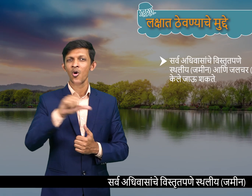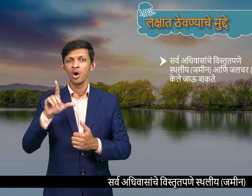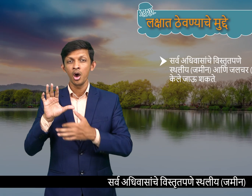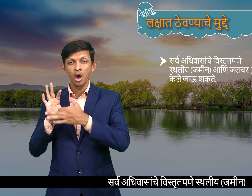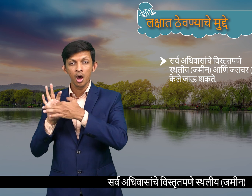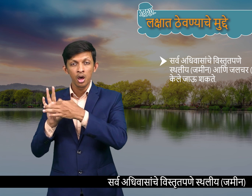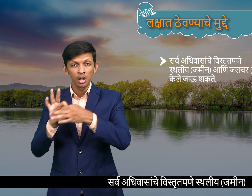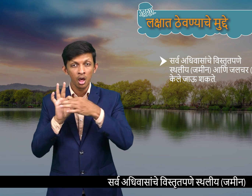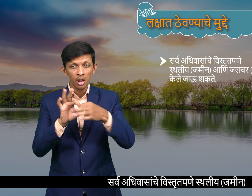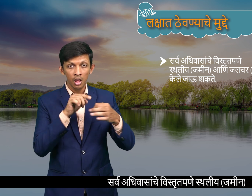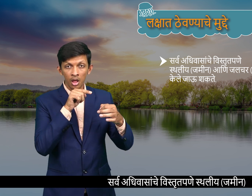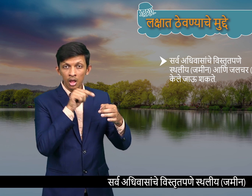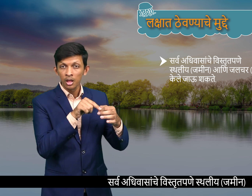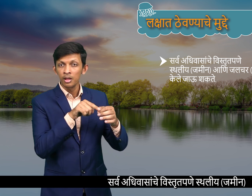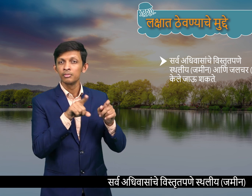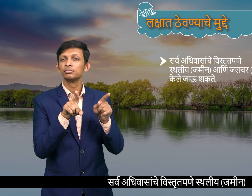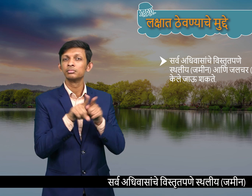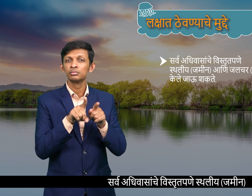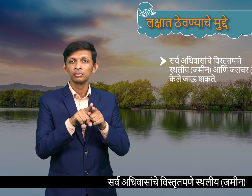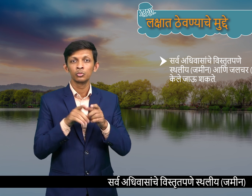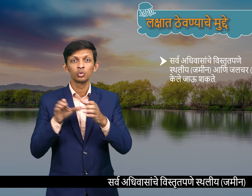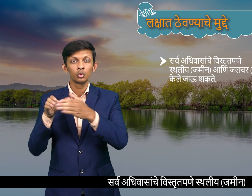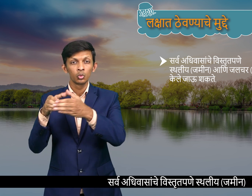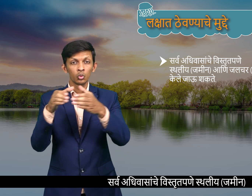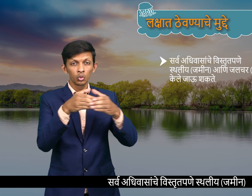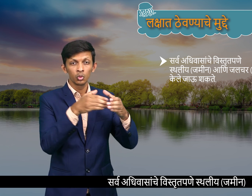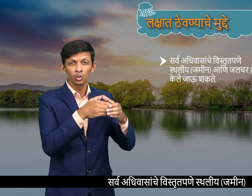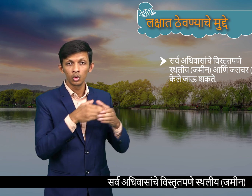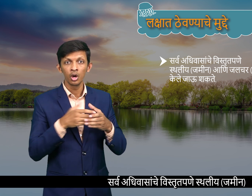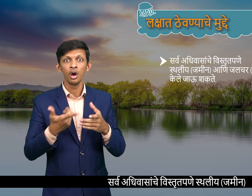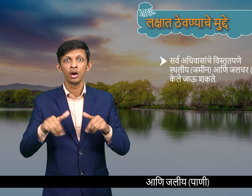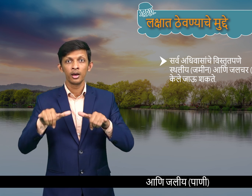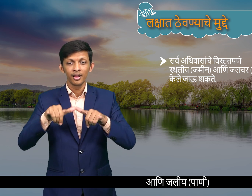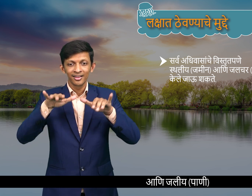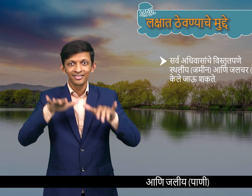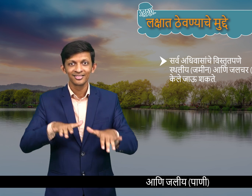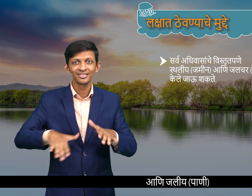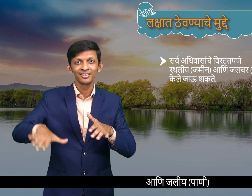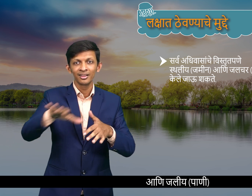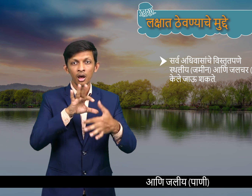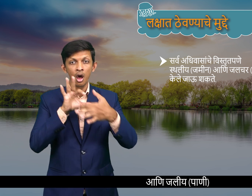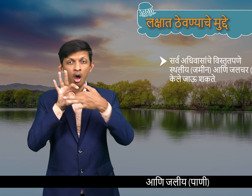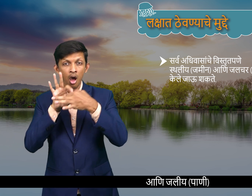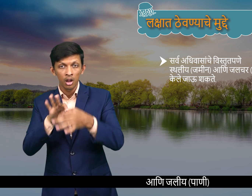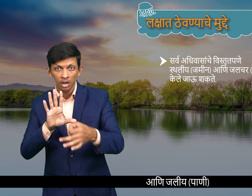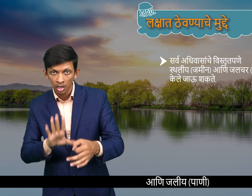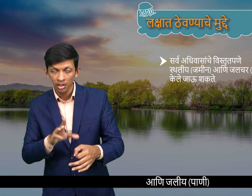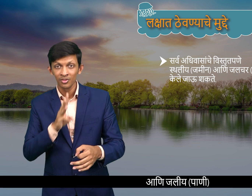अधिवासांचे विस्तृतपणे स्थलीय, जमीन आणि जलीय म्हणजेच प्राणी